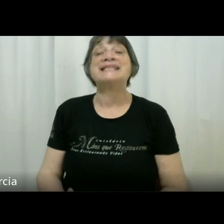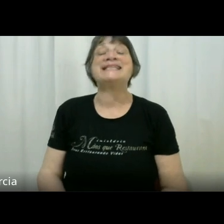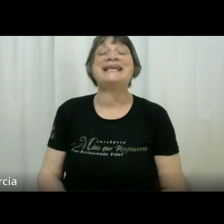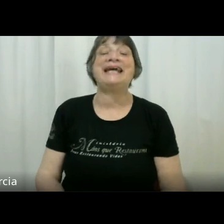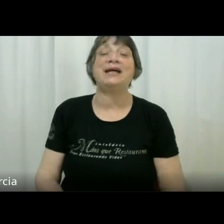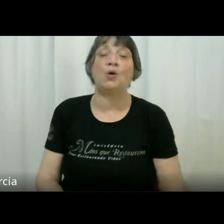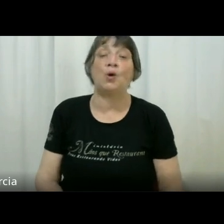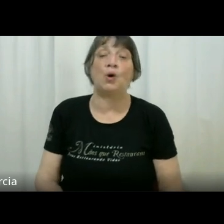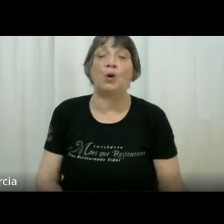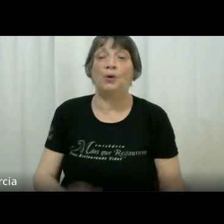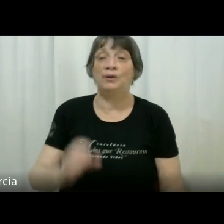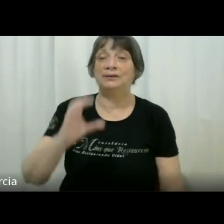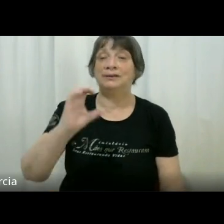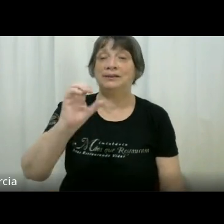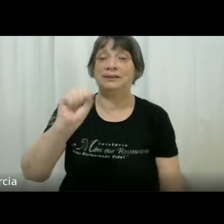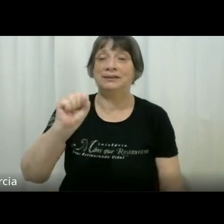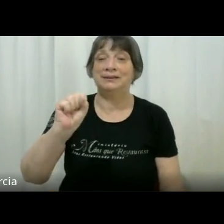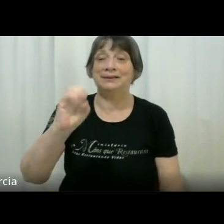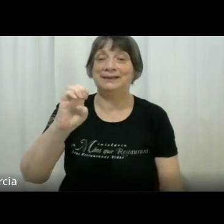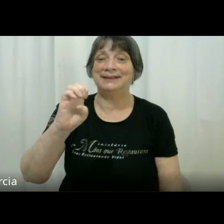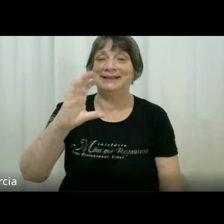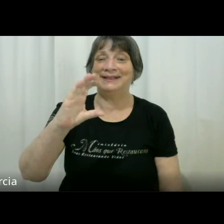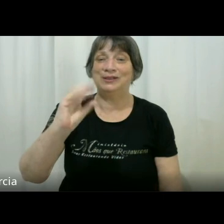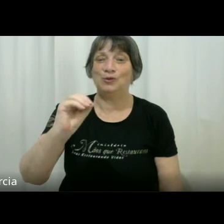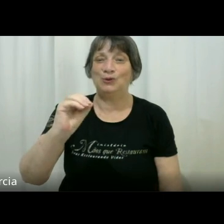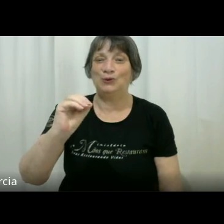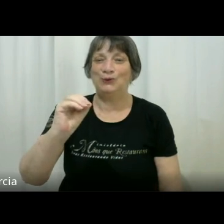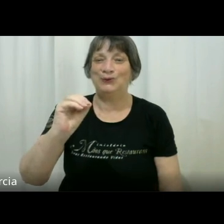a seco.